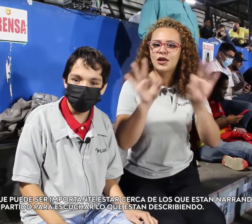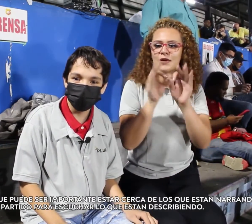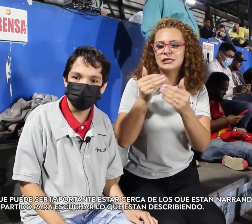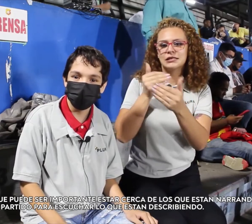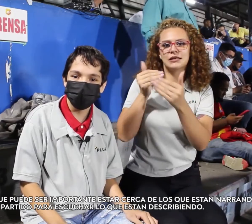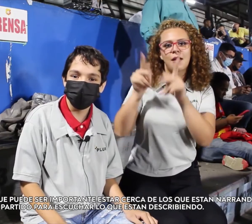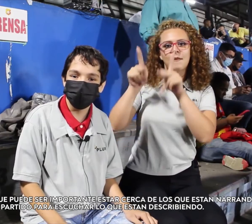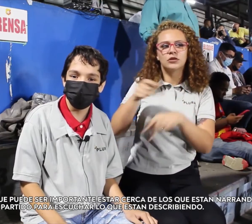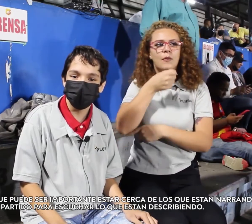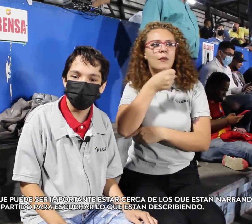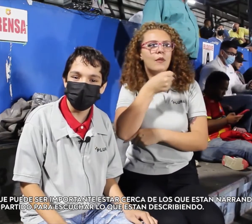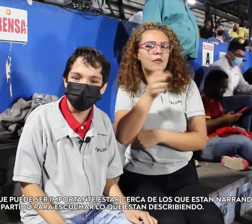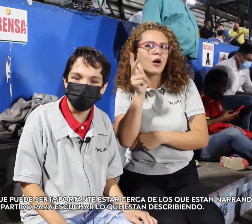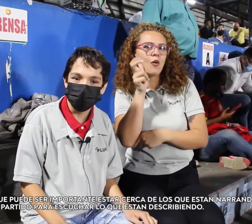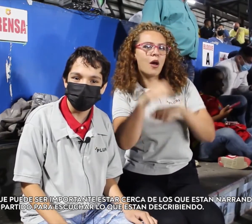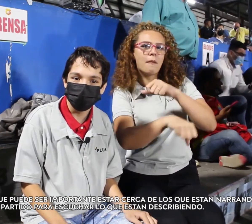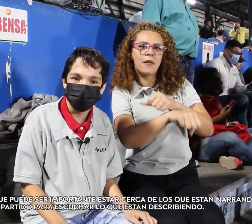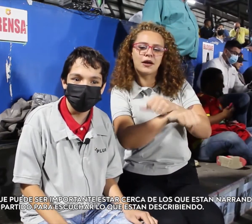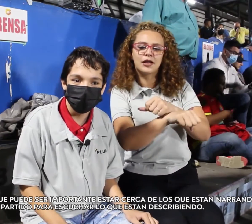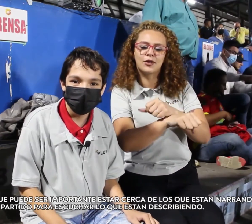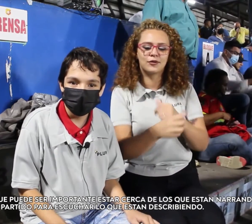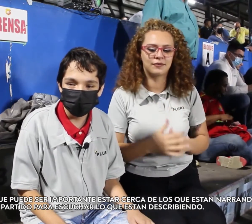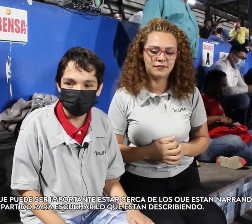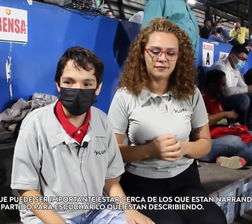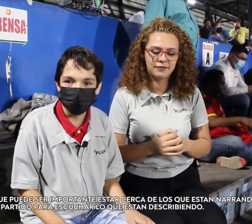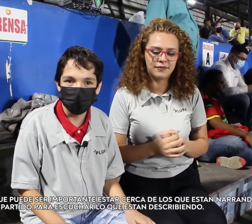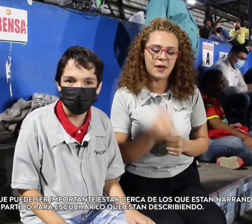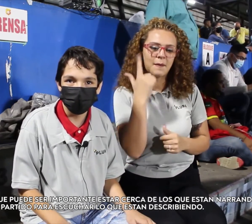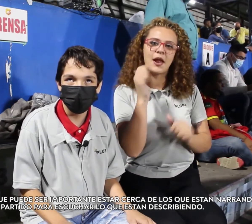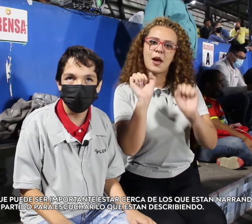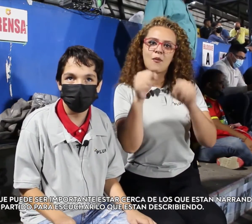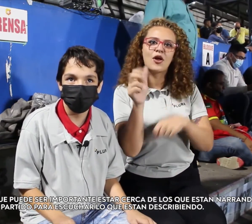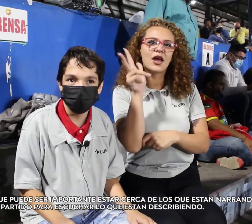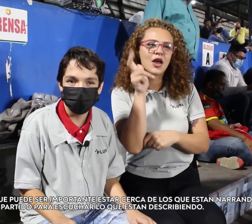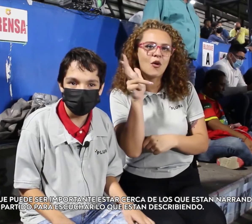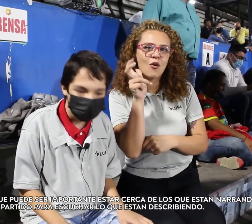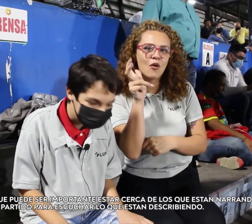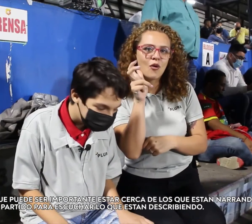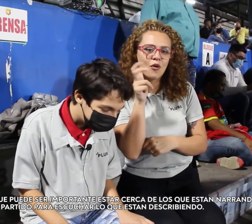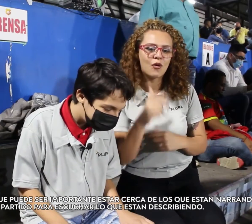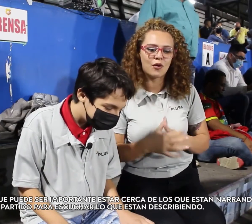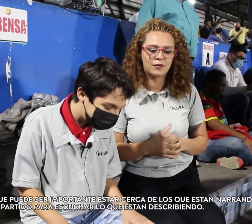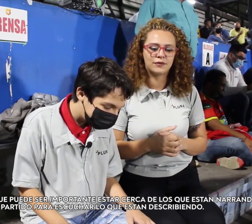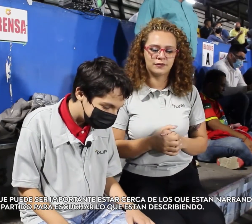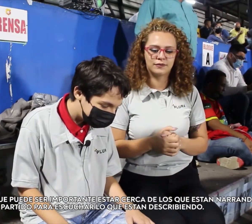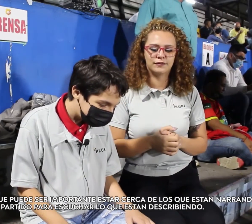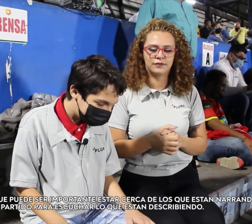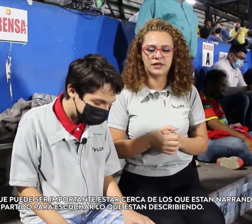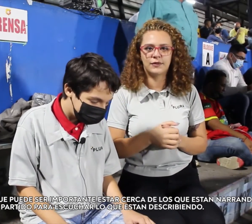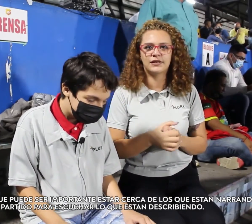cerca de los que están narrando una sesión de partido para poder escuchar lo que va a describir. Bueno,